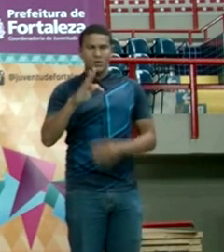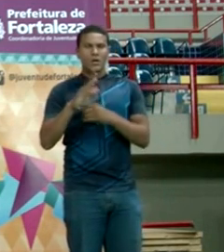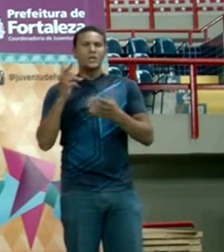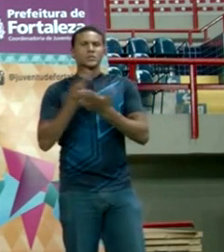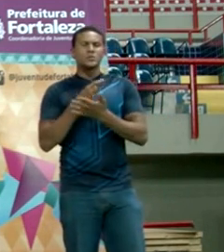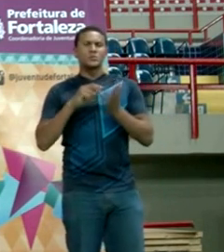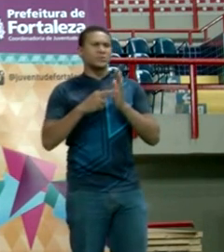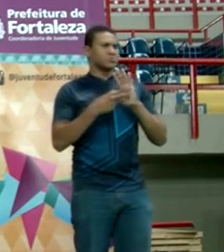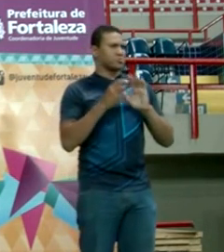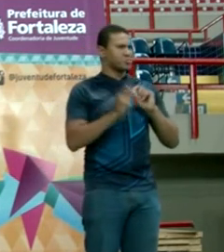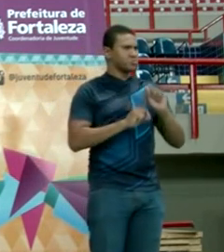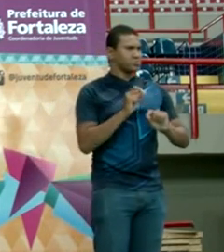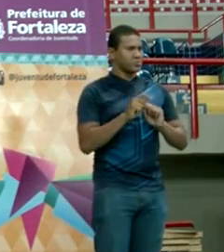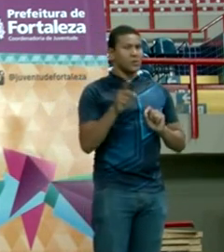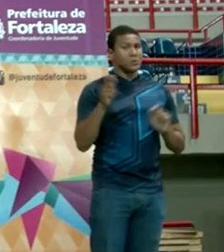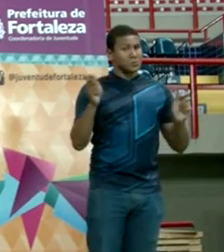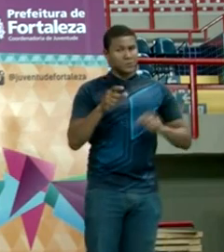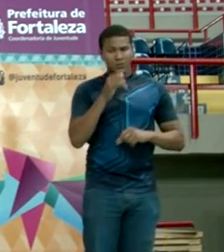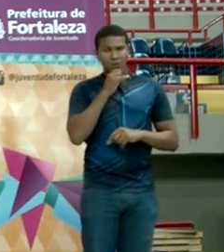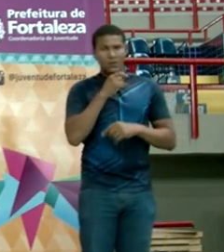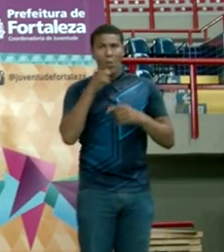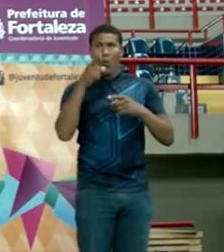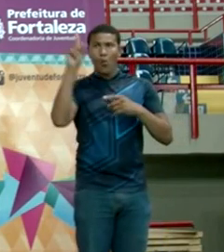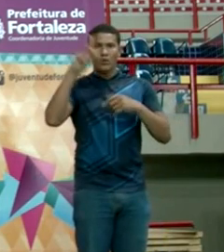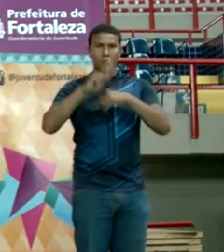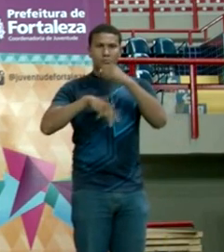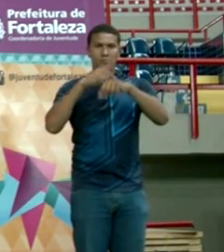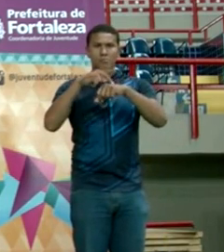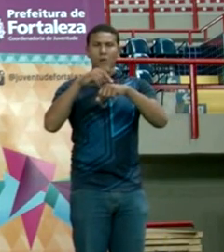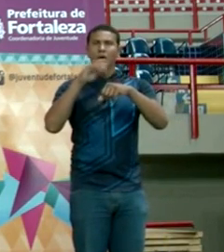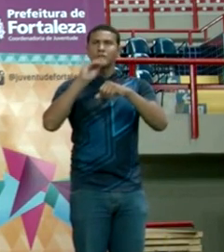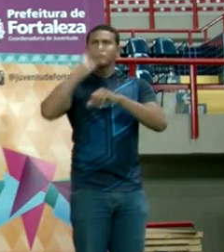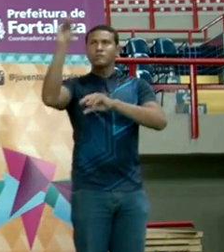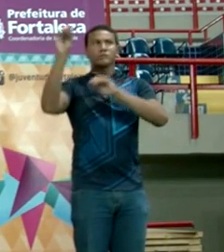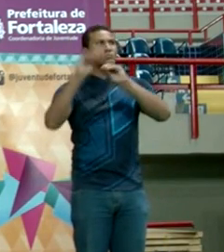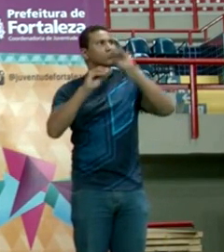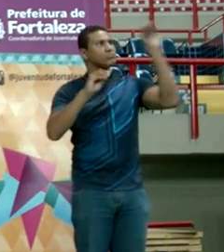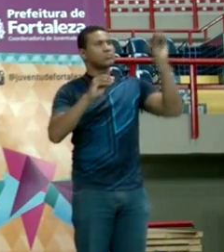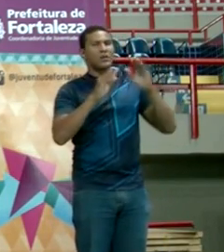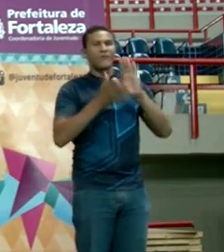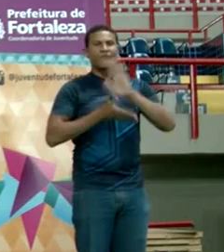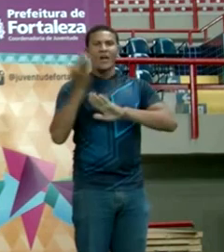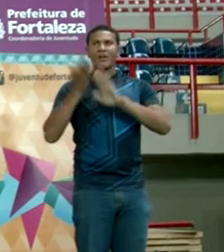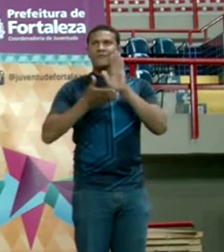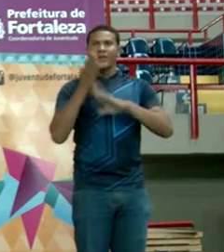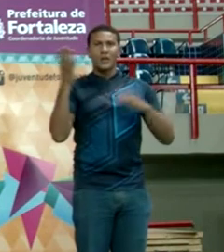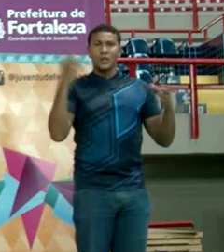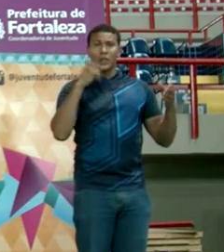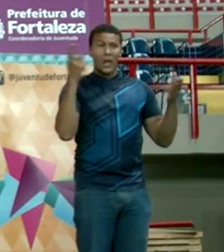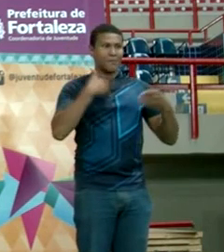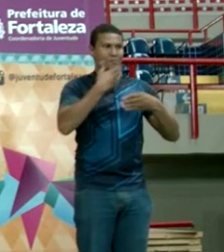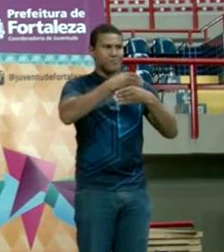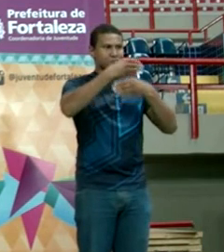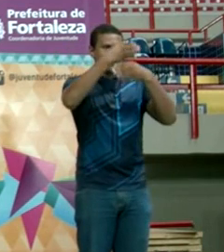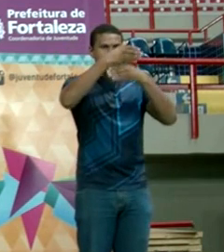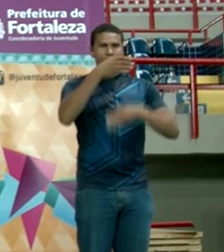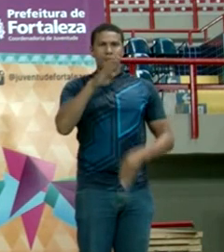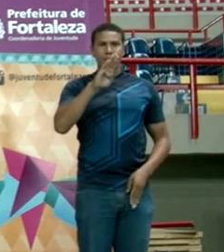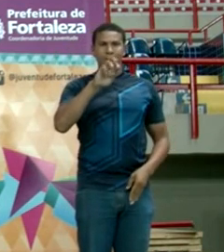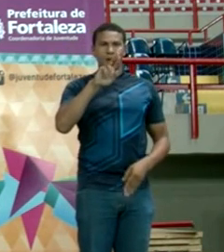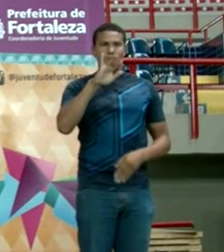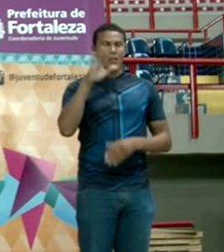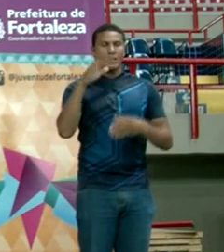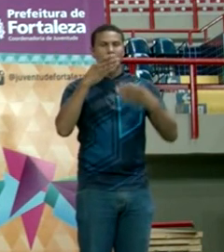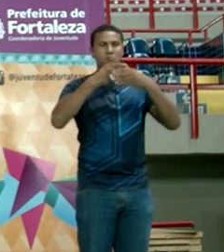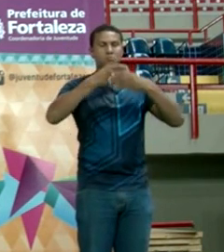quer dizer o quê? Que você podia ir para outros países. Abriu-se a fronteira, caiu até o muro de Berlim, com essa abertura.